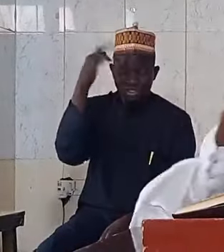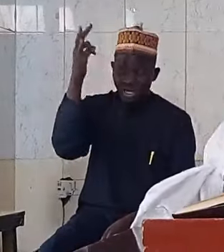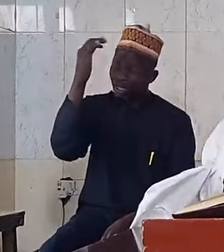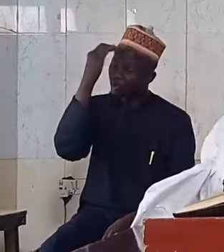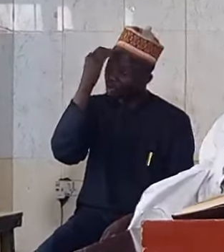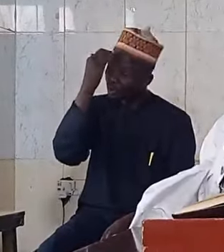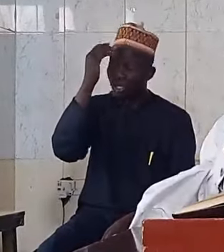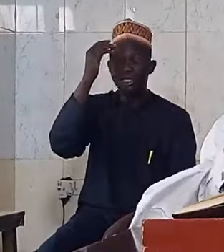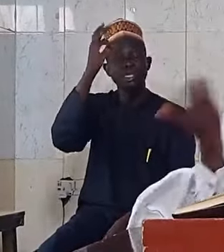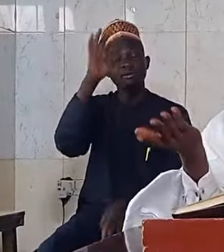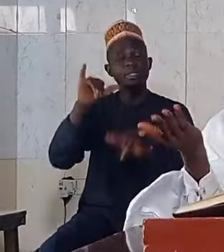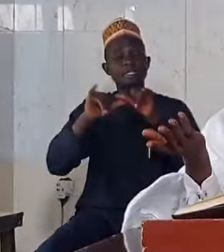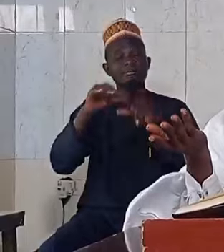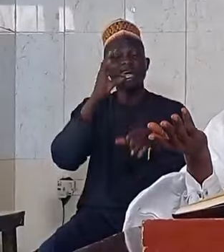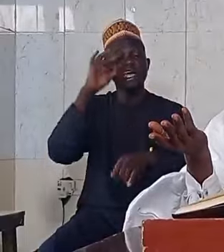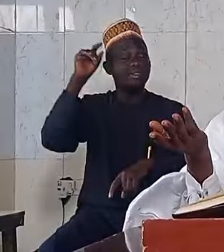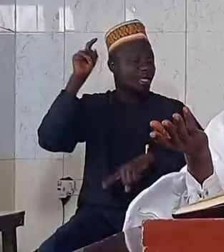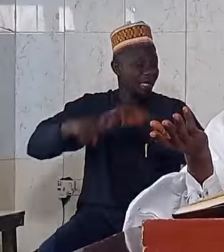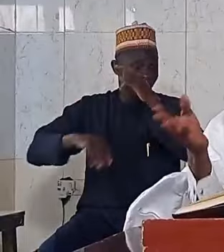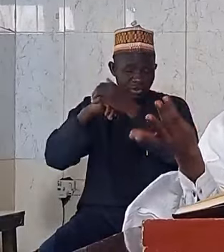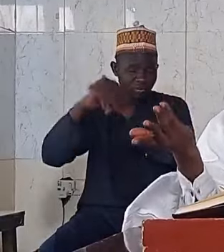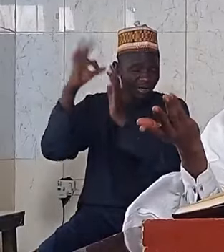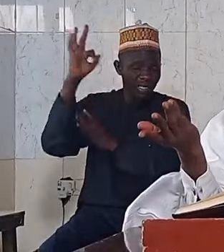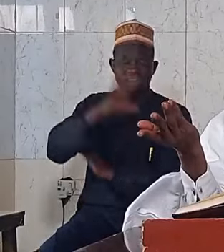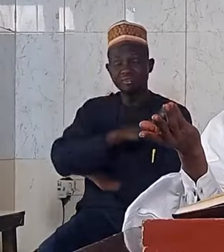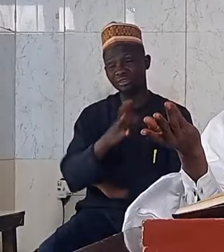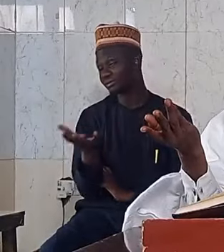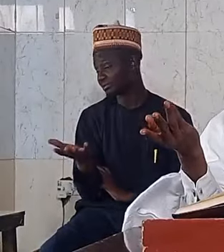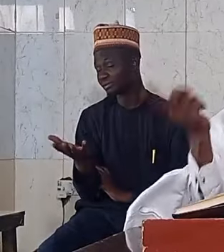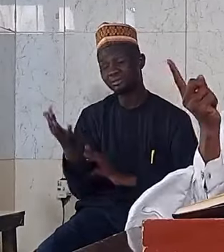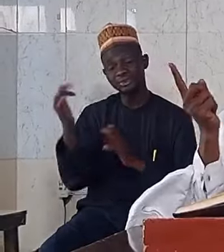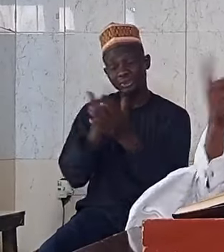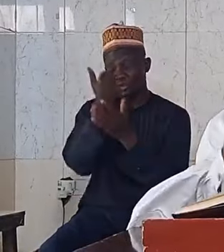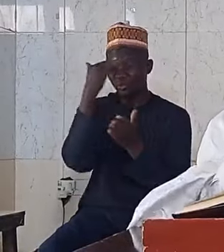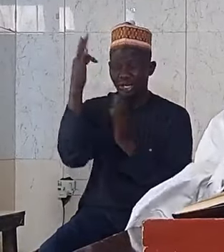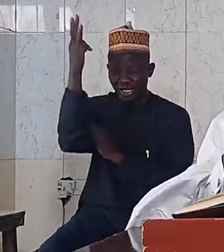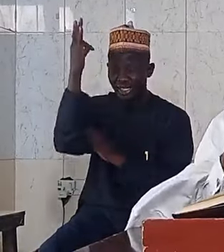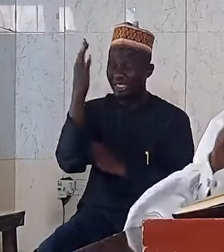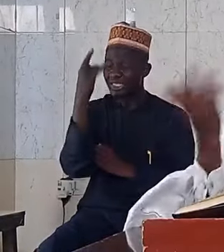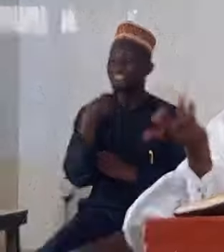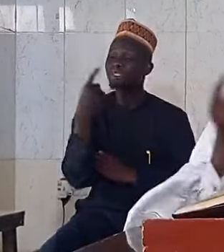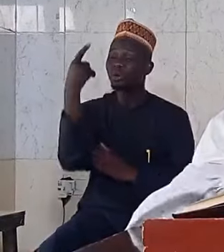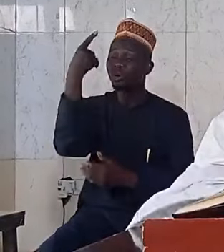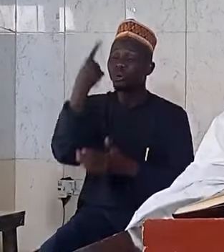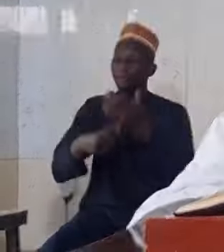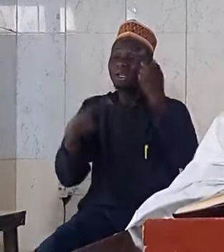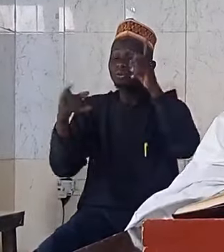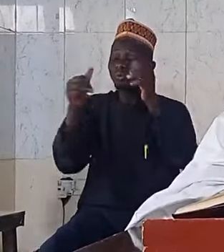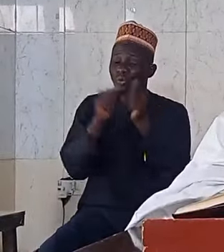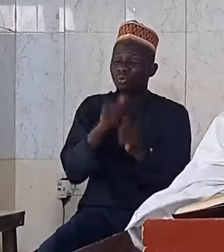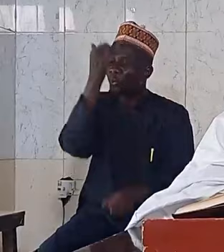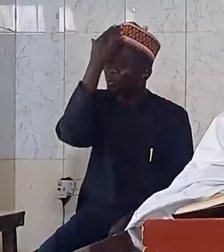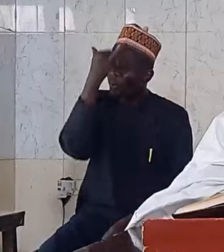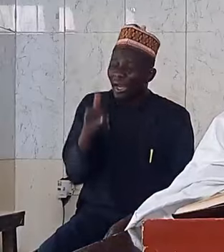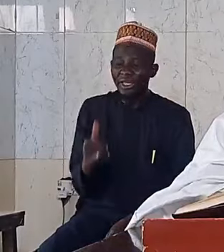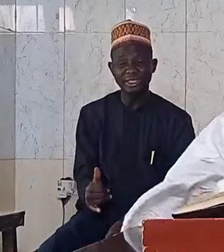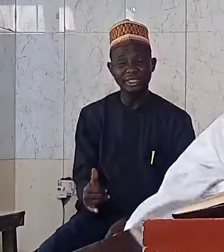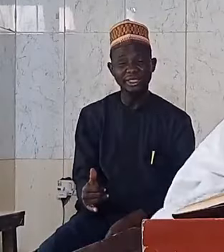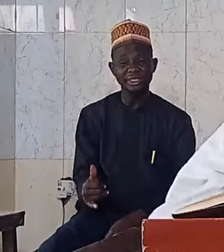bari wa malakum me ya same ku la tuqatiluna ba za ku yi yaki ba duk